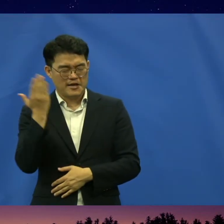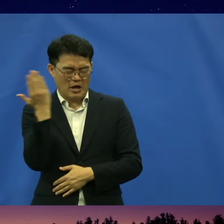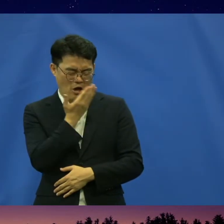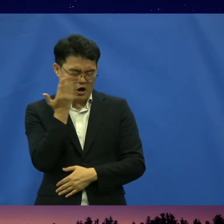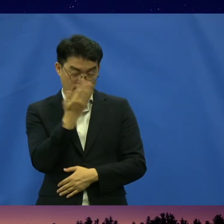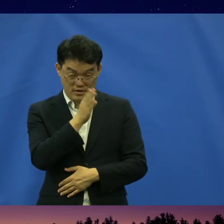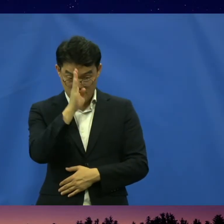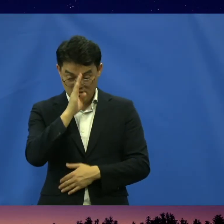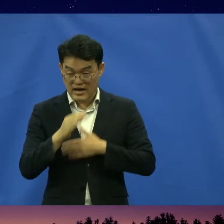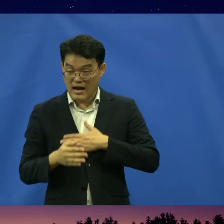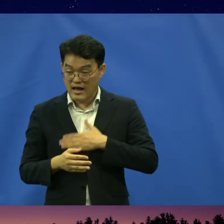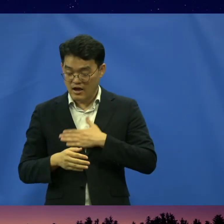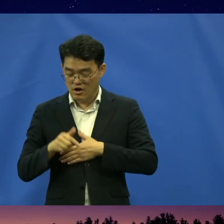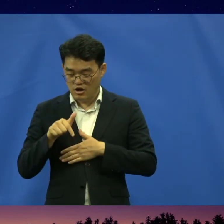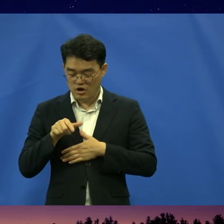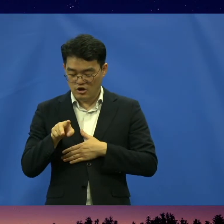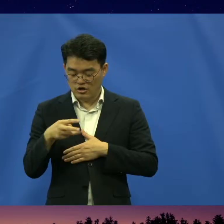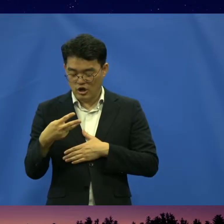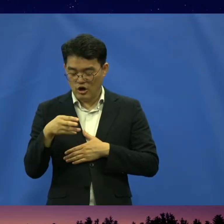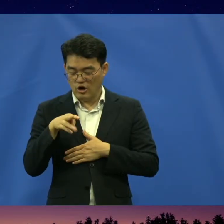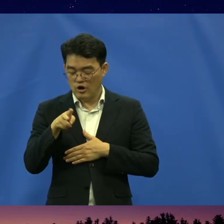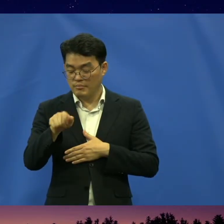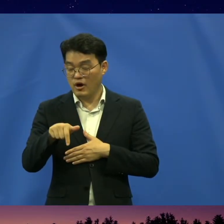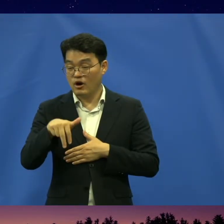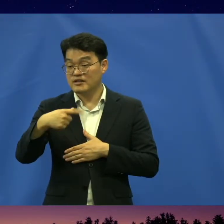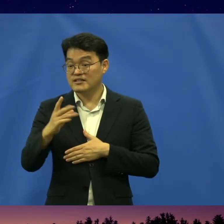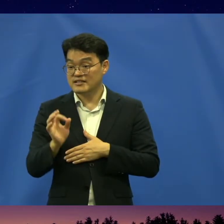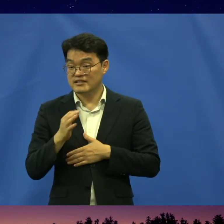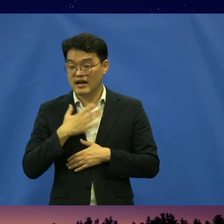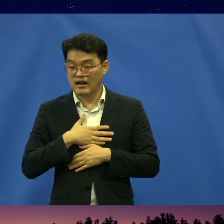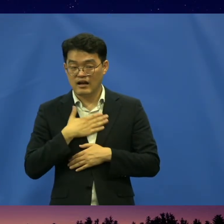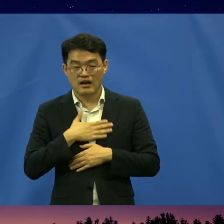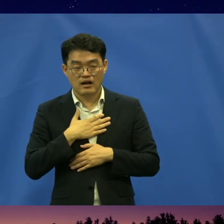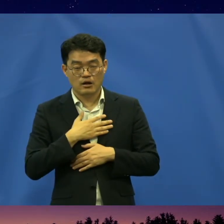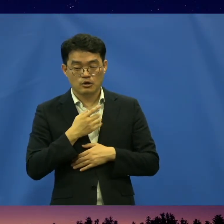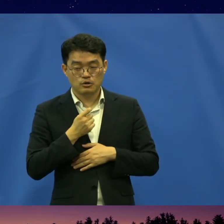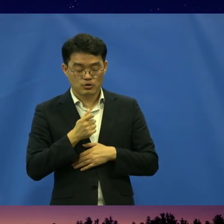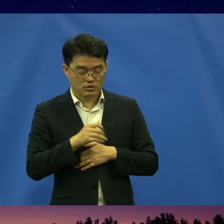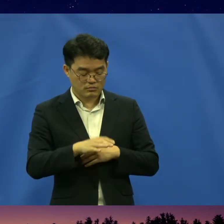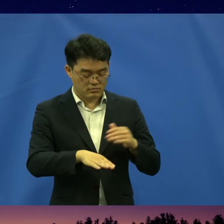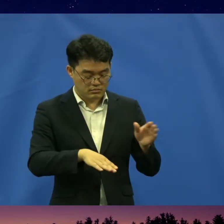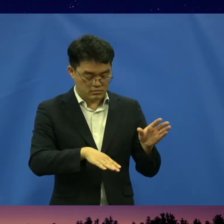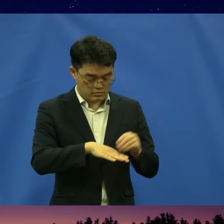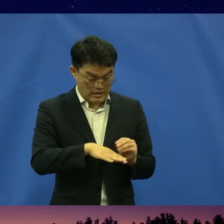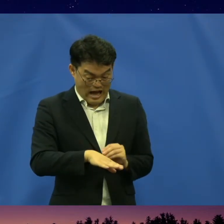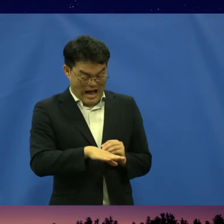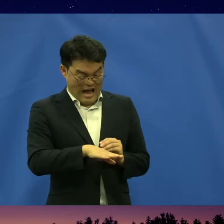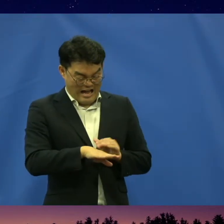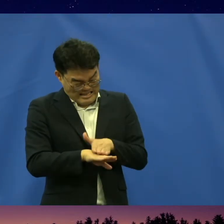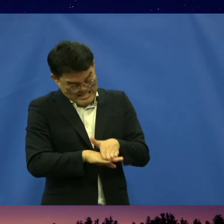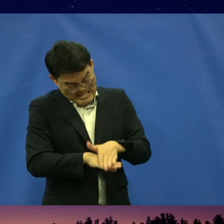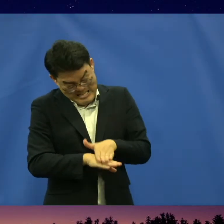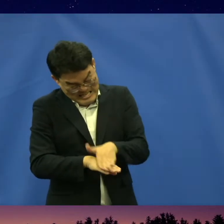피부가 나중에는 막 벗겨져. 막 그냥 진물날 워낙 닦아가지고.